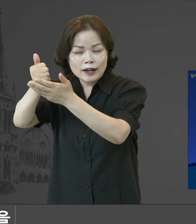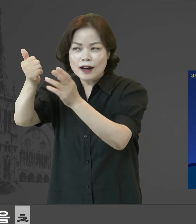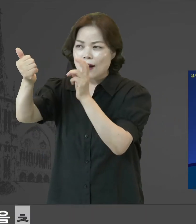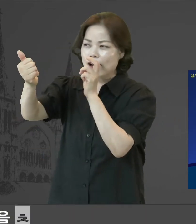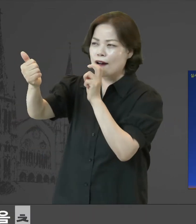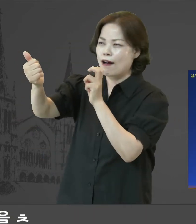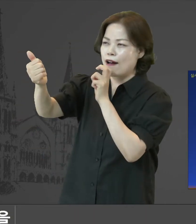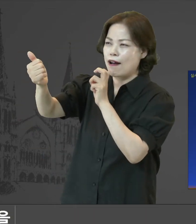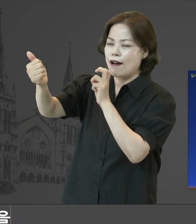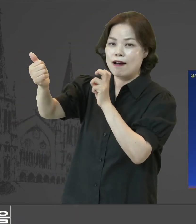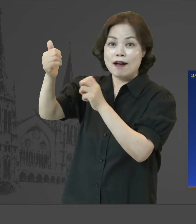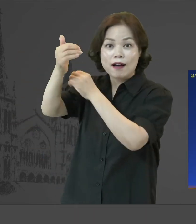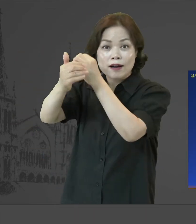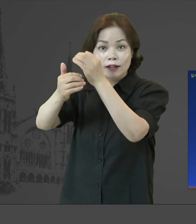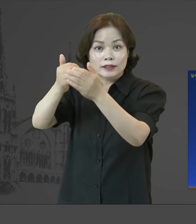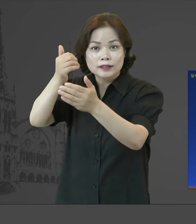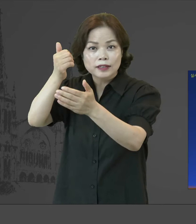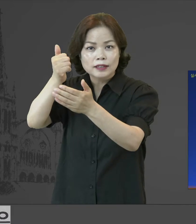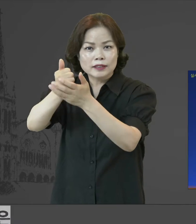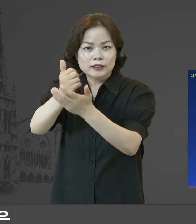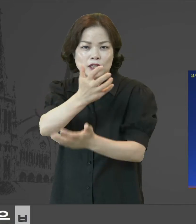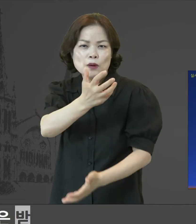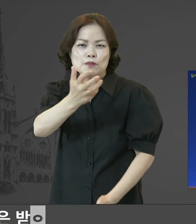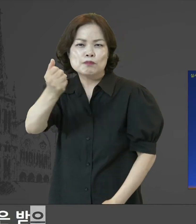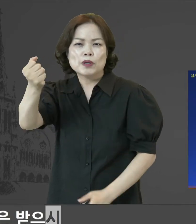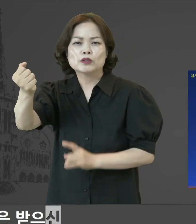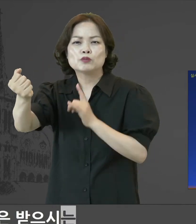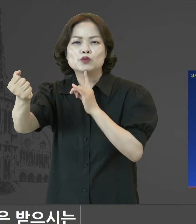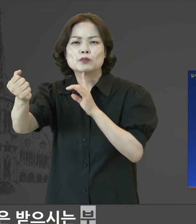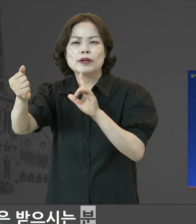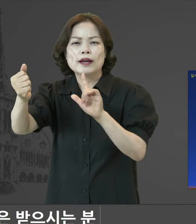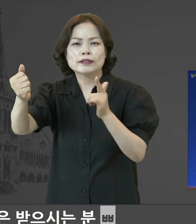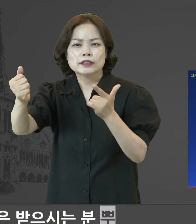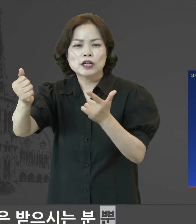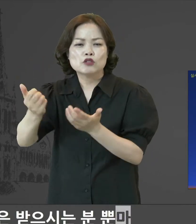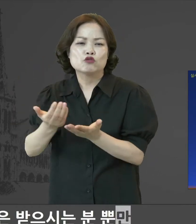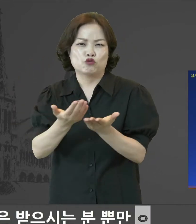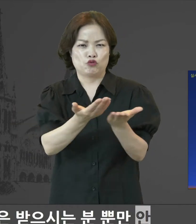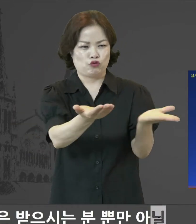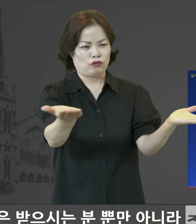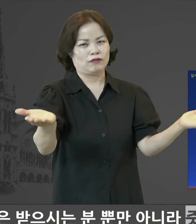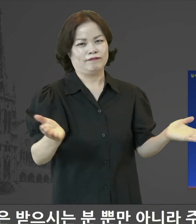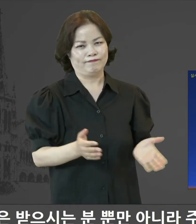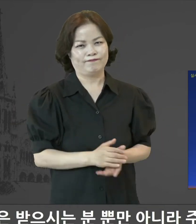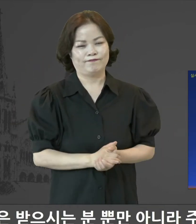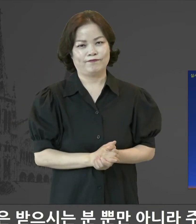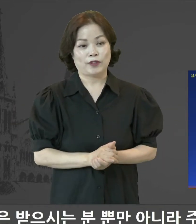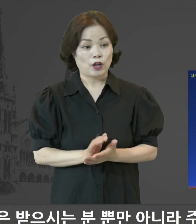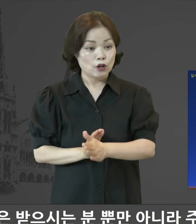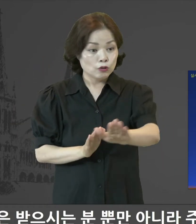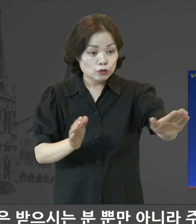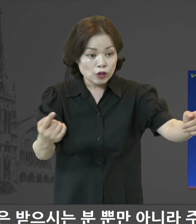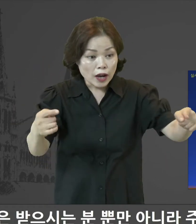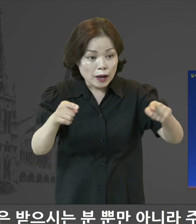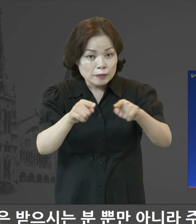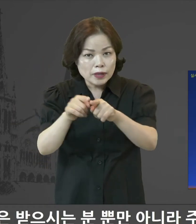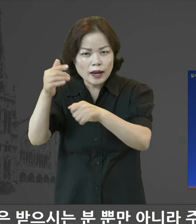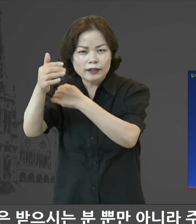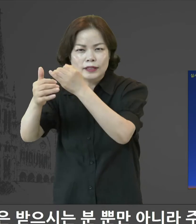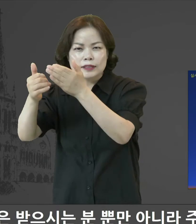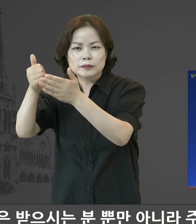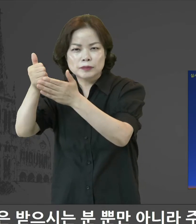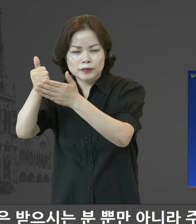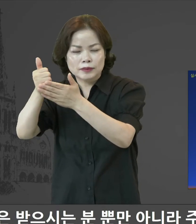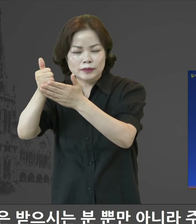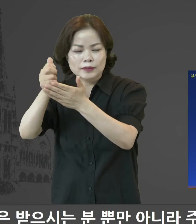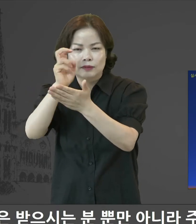찬송할지어다. 하나님은 받으시는 분뿐만 아니라 주시는 분이다. 우리와 함께하는 하나님의 모습이